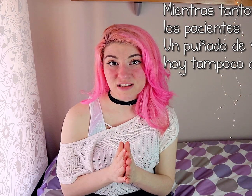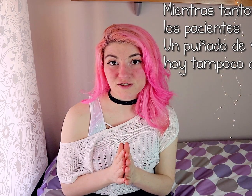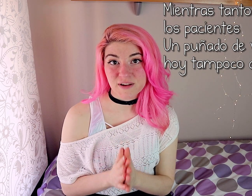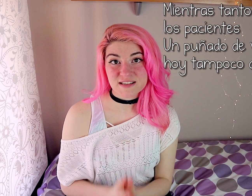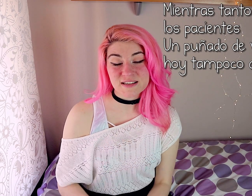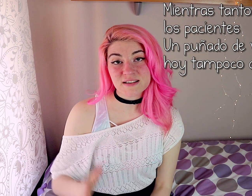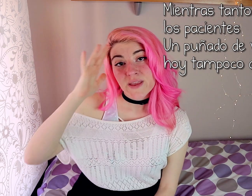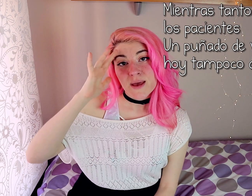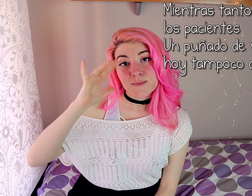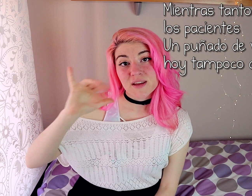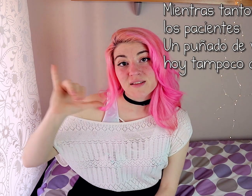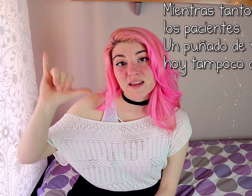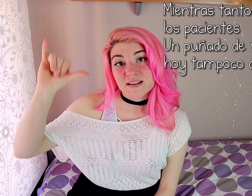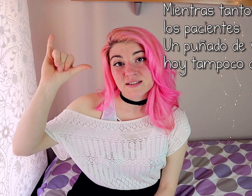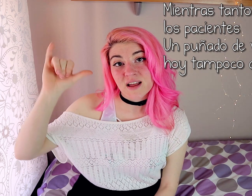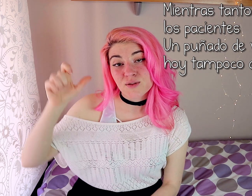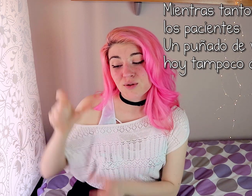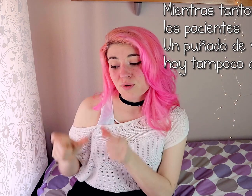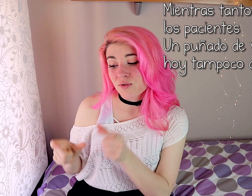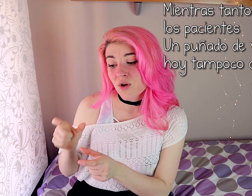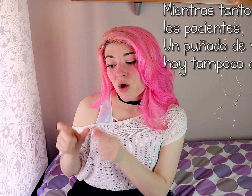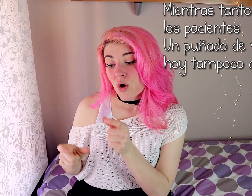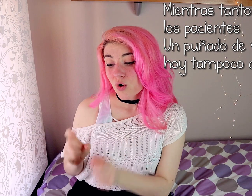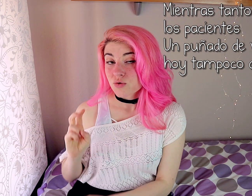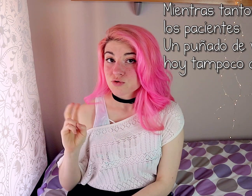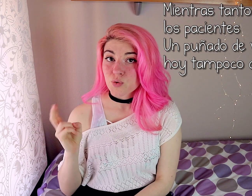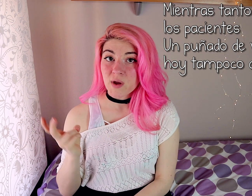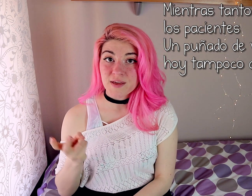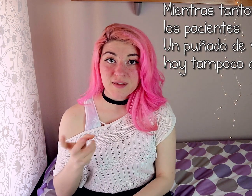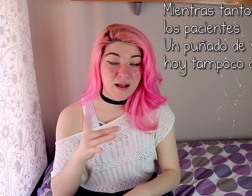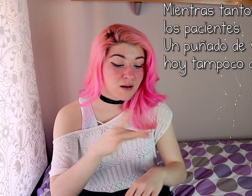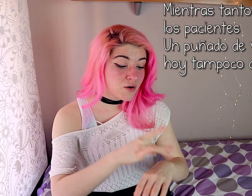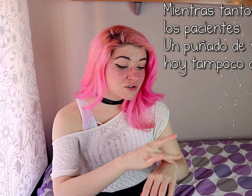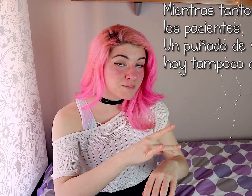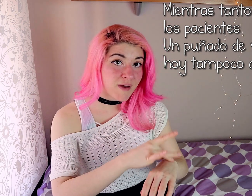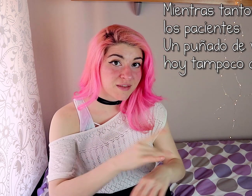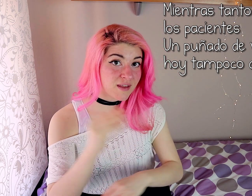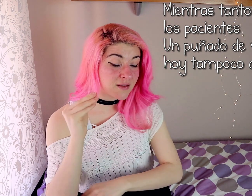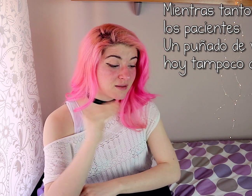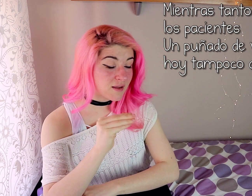estas dos frases. Entonces, mientras tanto, otros cuidan los pacientes.